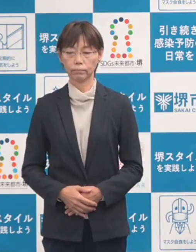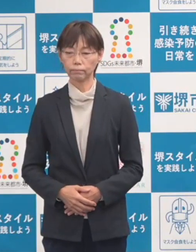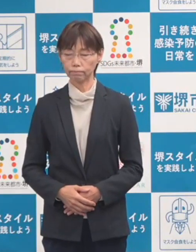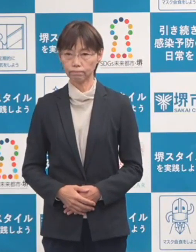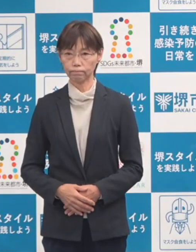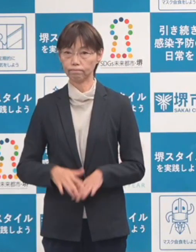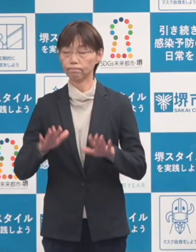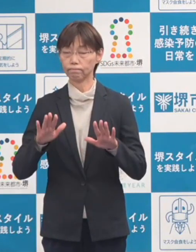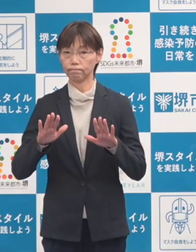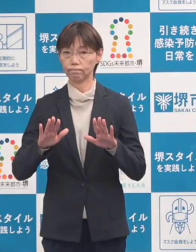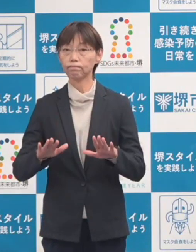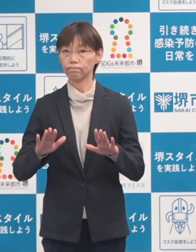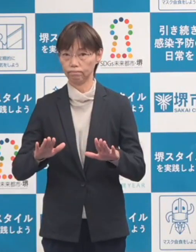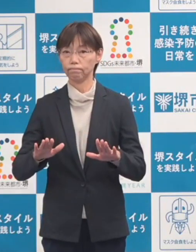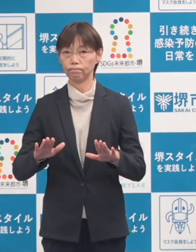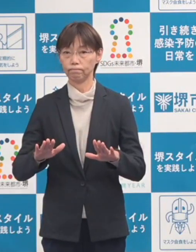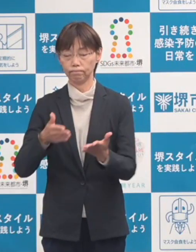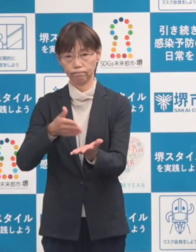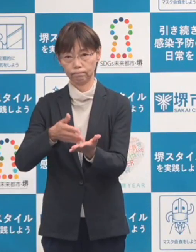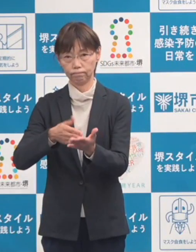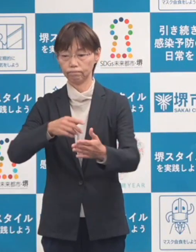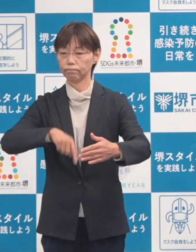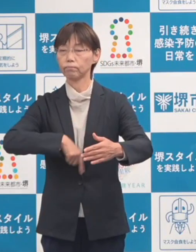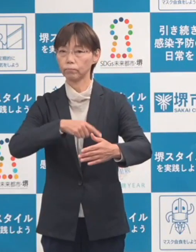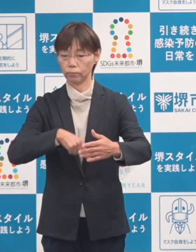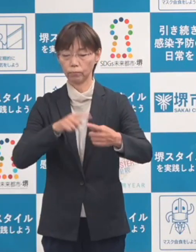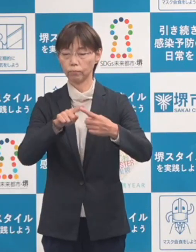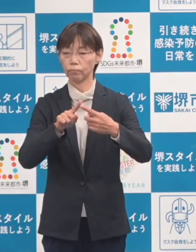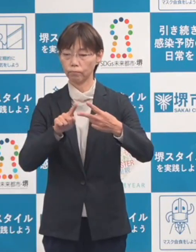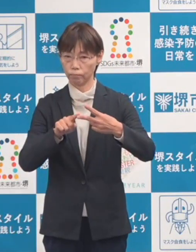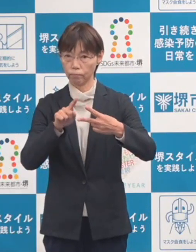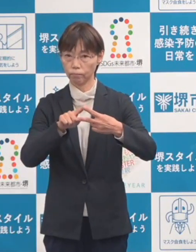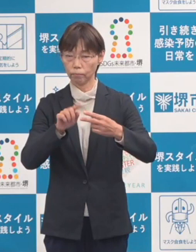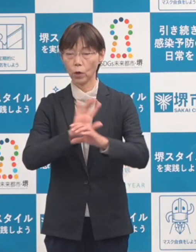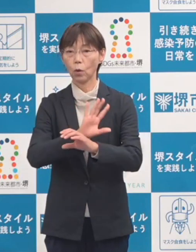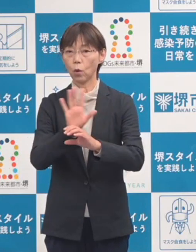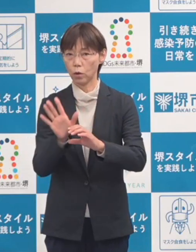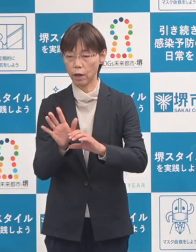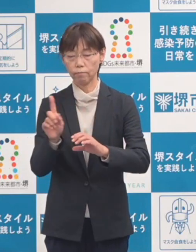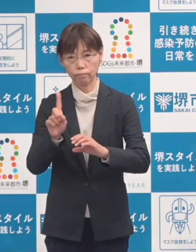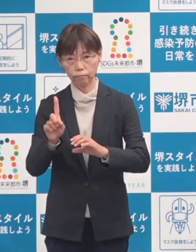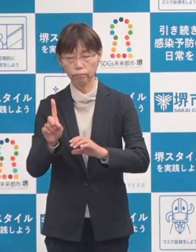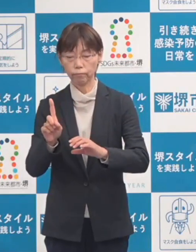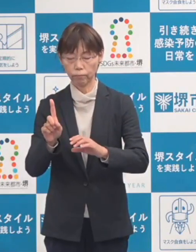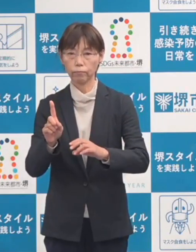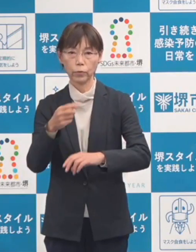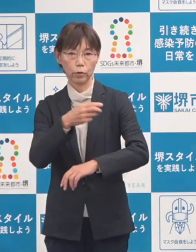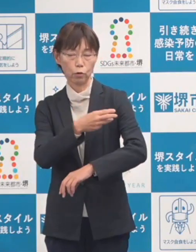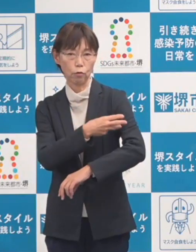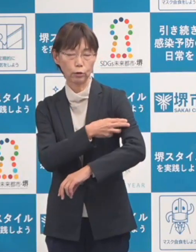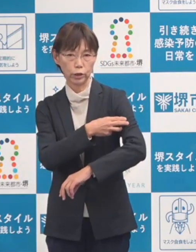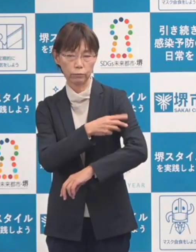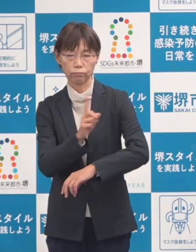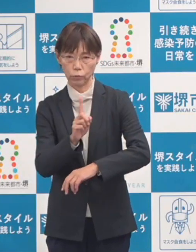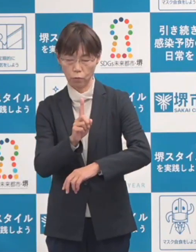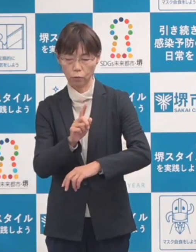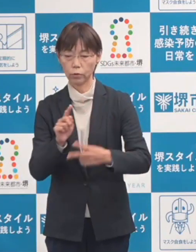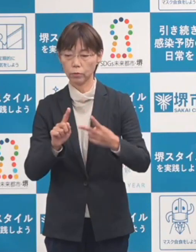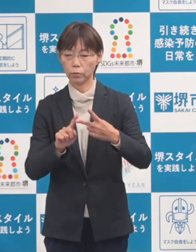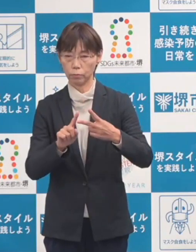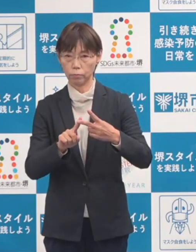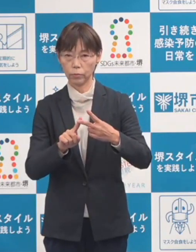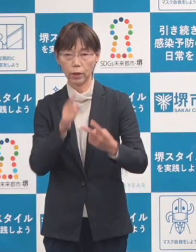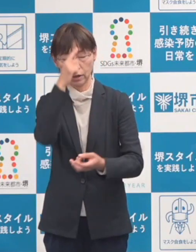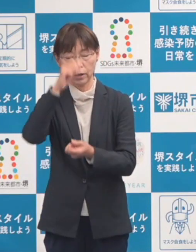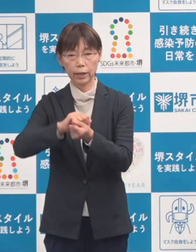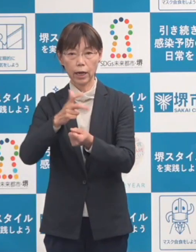本日のお伝えする内容は新型コロナウイルス感染症とワクチン接種について、そして堺市農業祭の